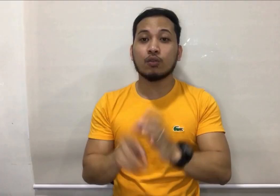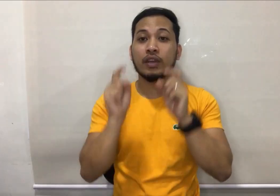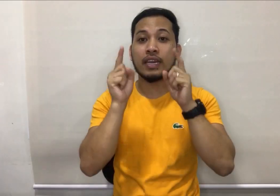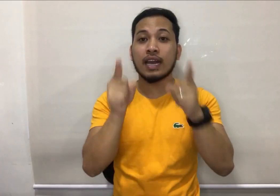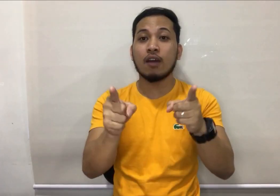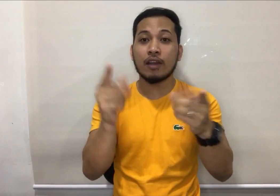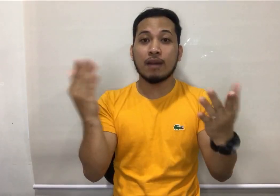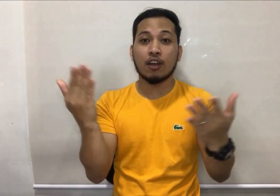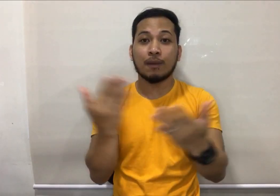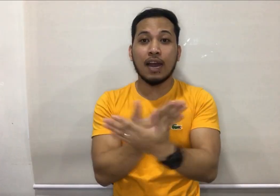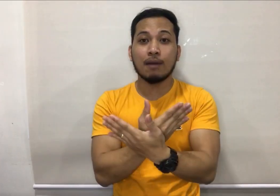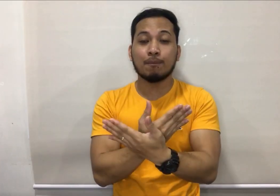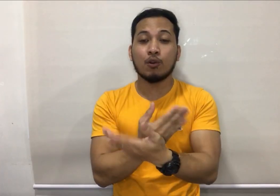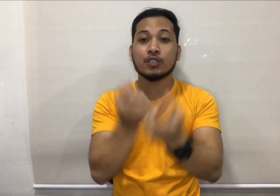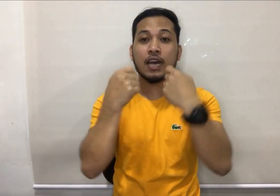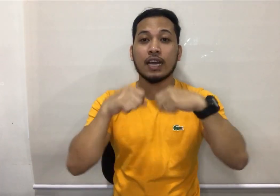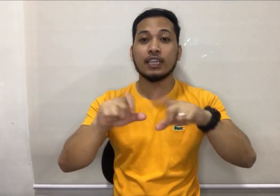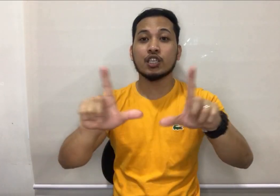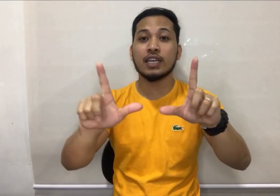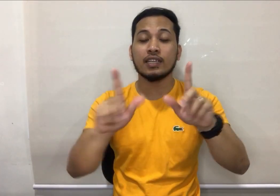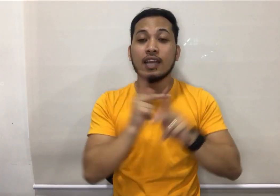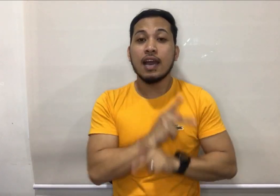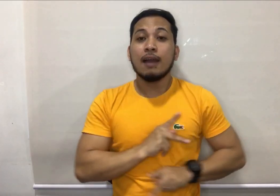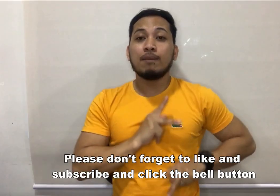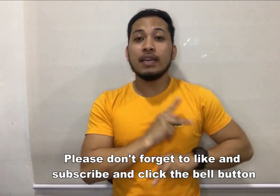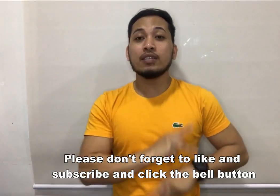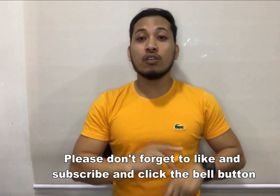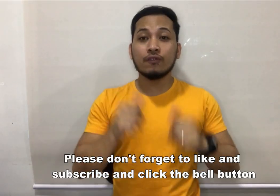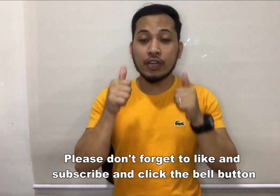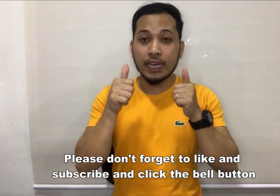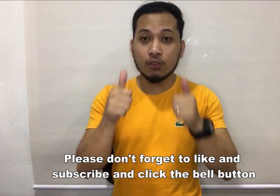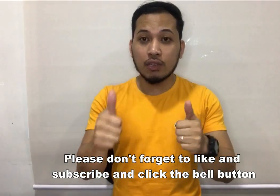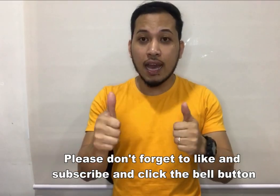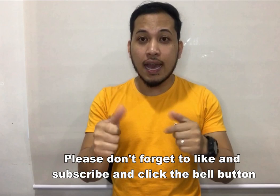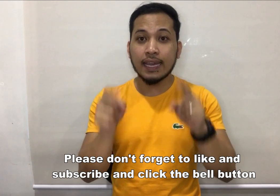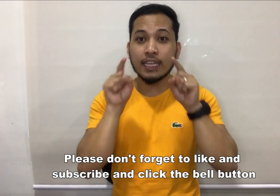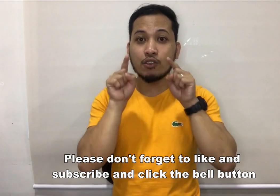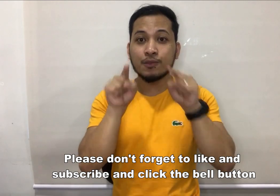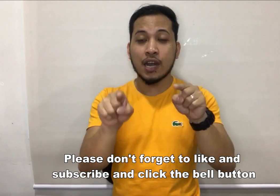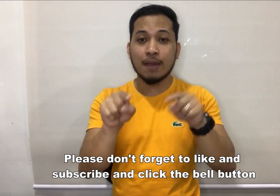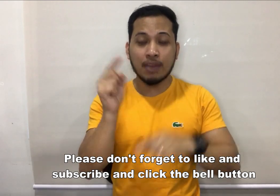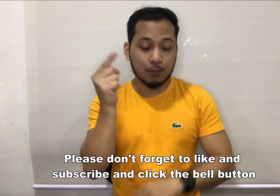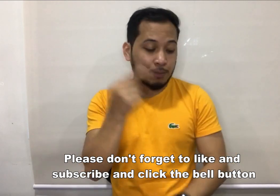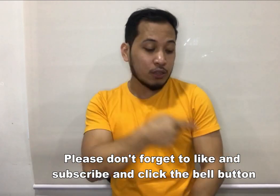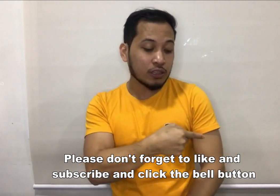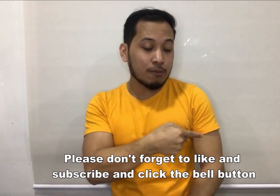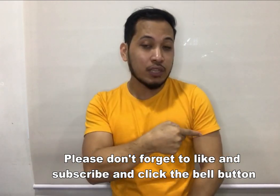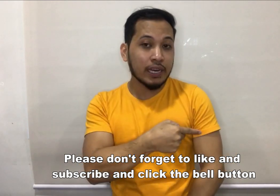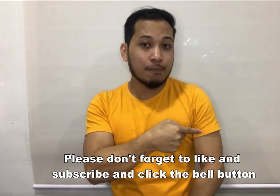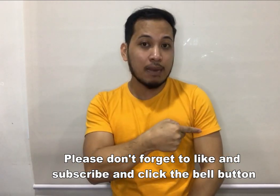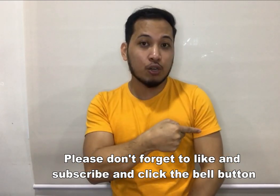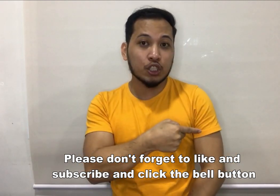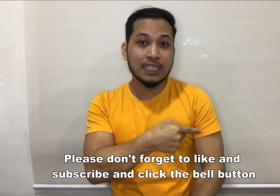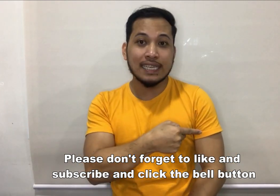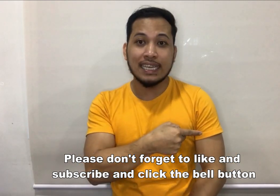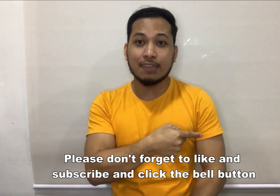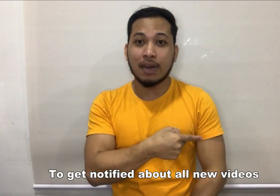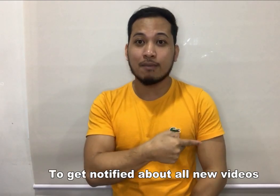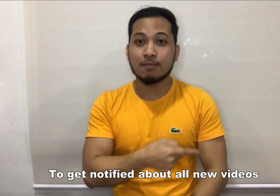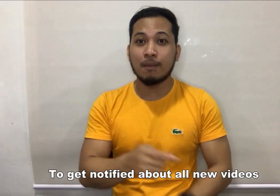Kung ikaw ay bago pa lamang po sa aking channel, please don't forget to like and subscribe. Tapos pindutin mo na rin ang bell button dyan sa gilid para mas